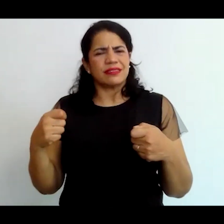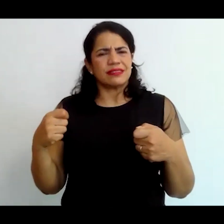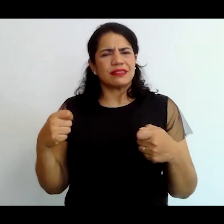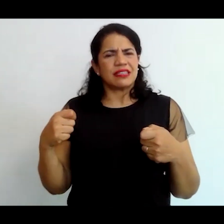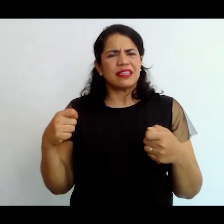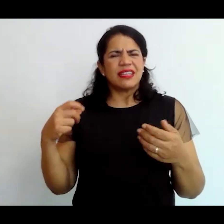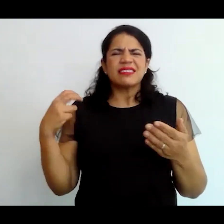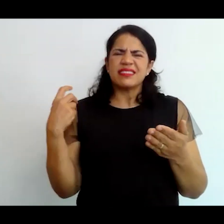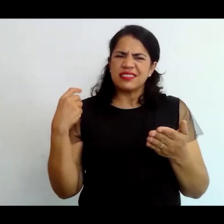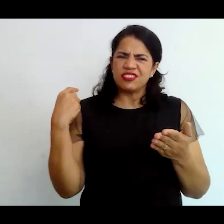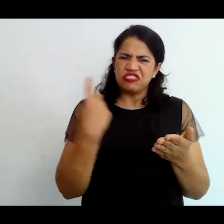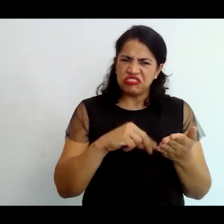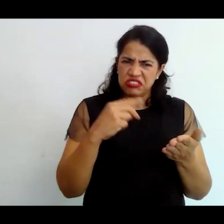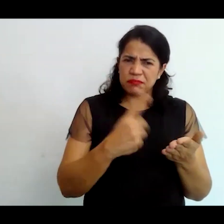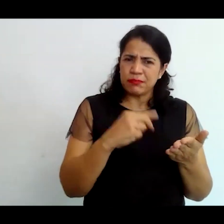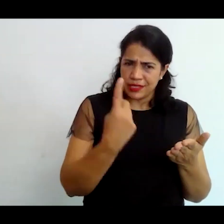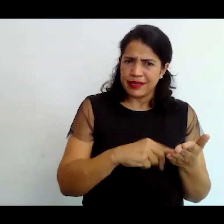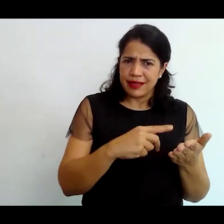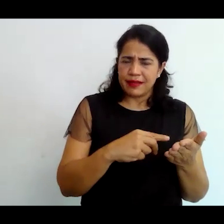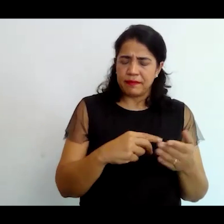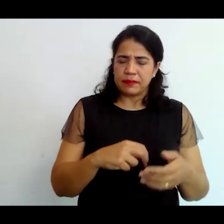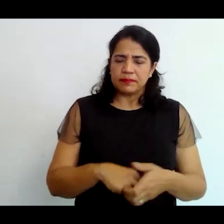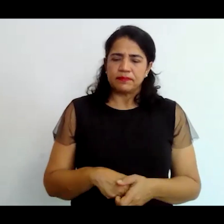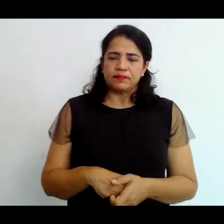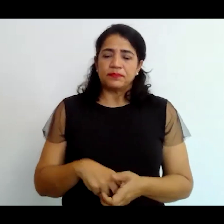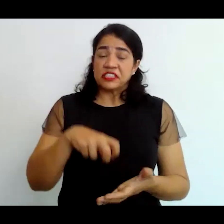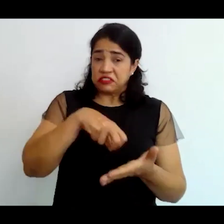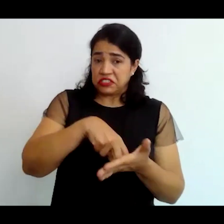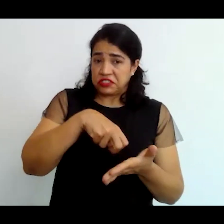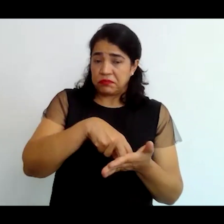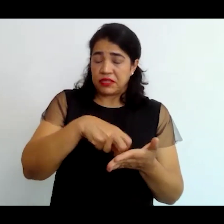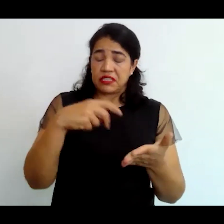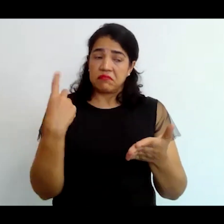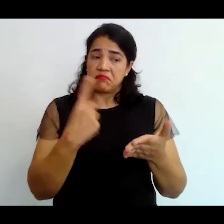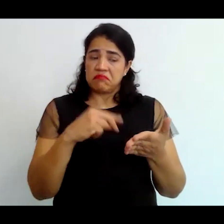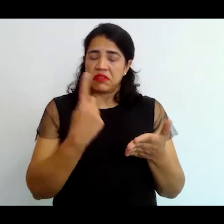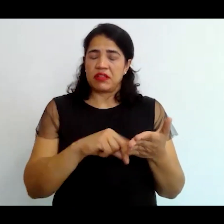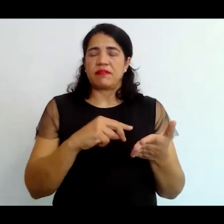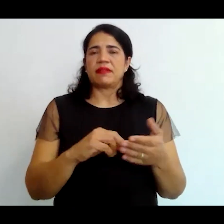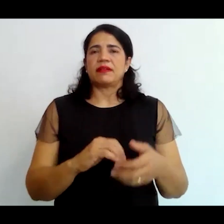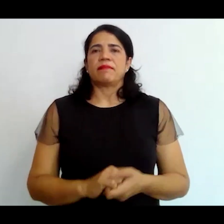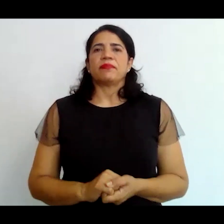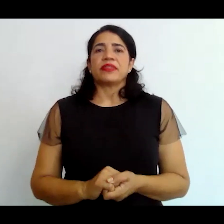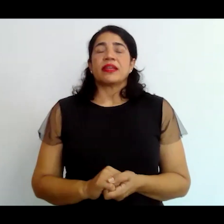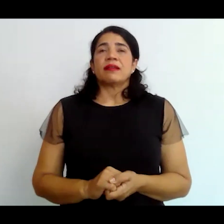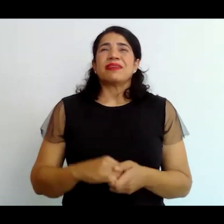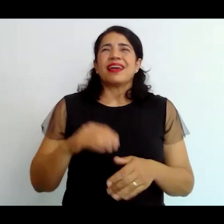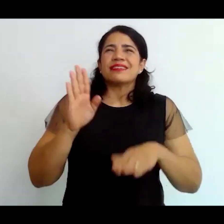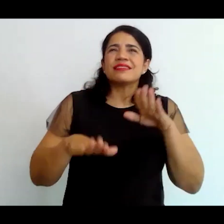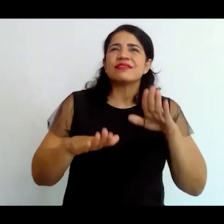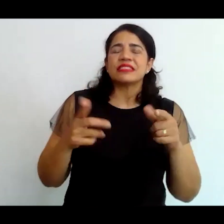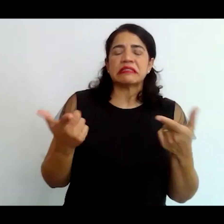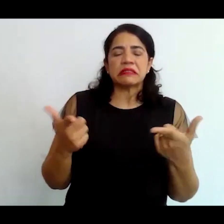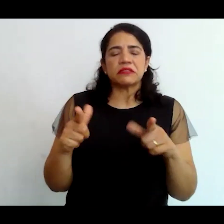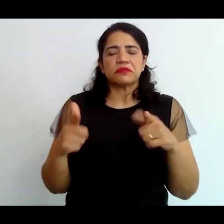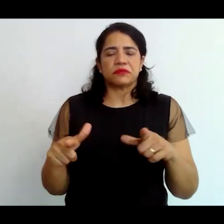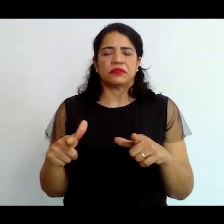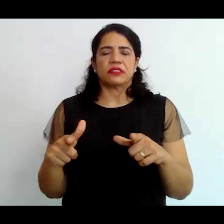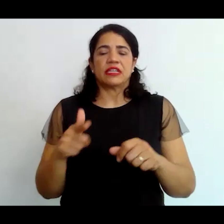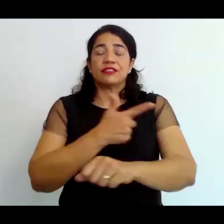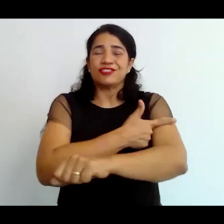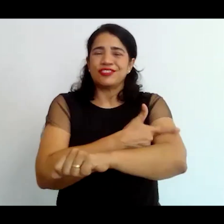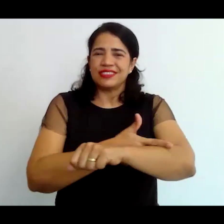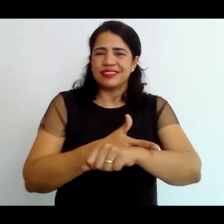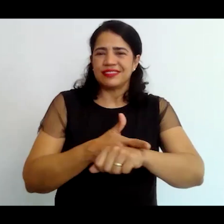sem correção, de que todos se têm tornado participantes, logo sois bastardos e não